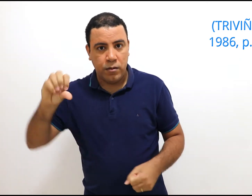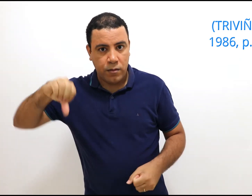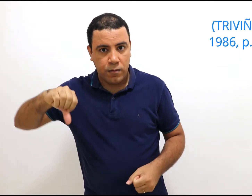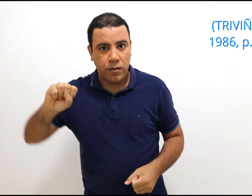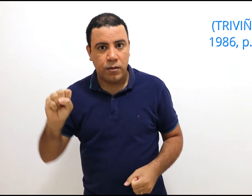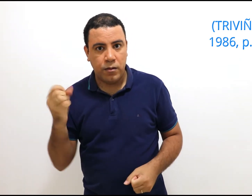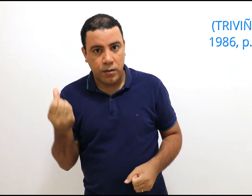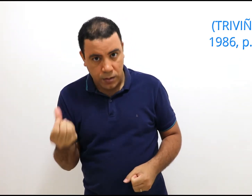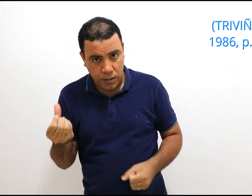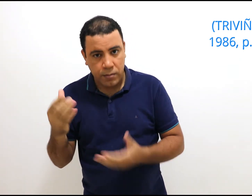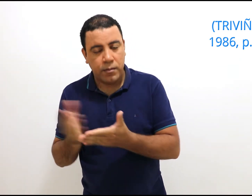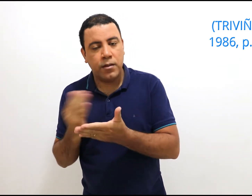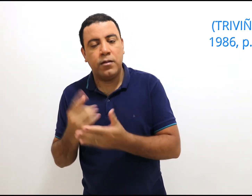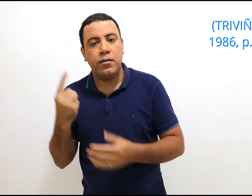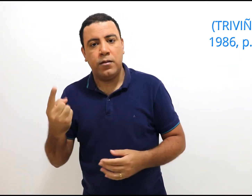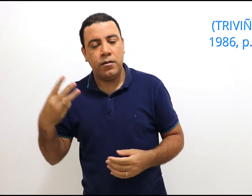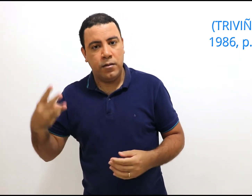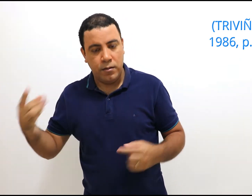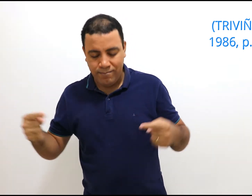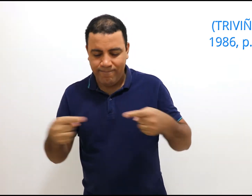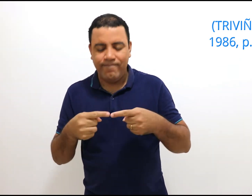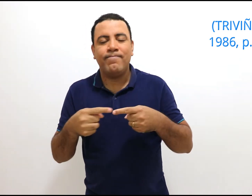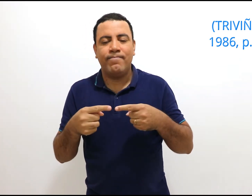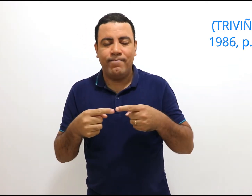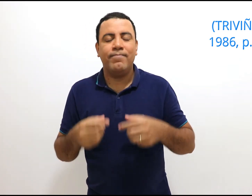1986, página 133.